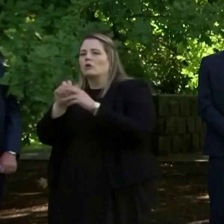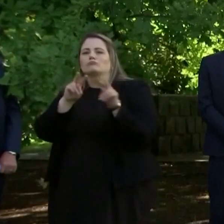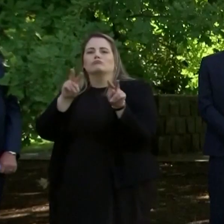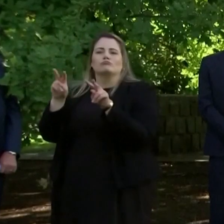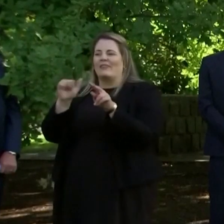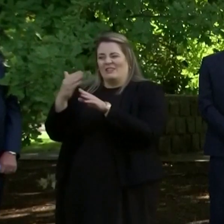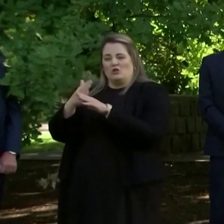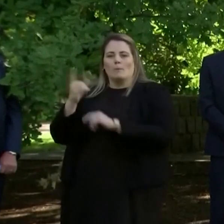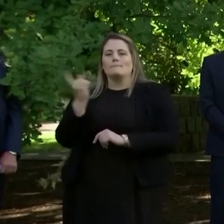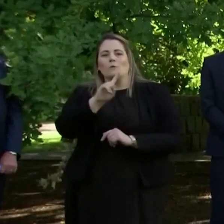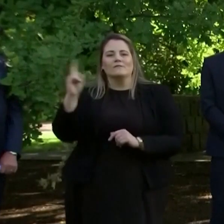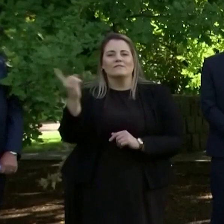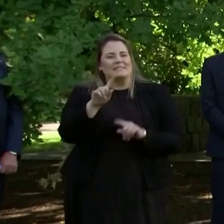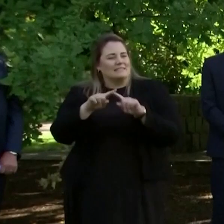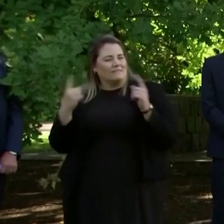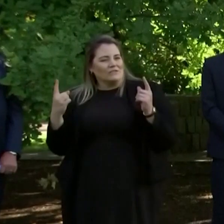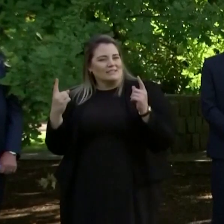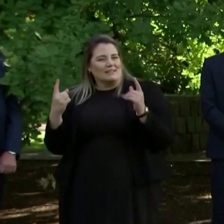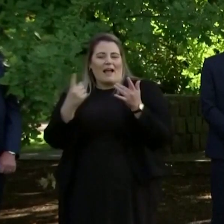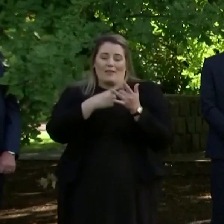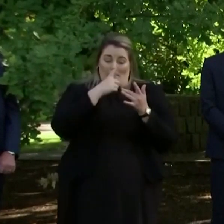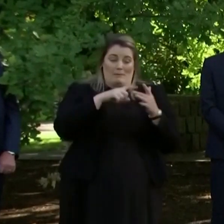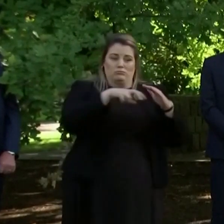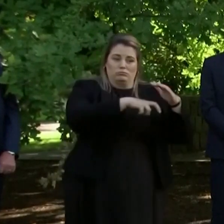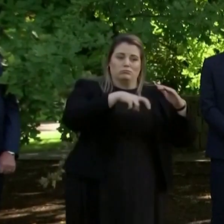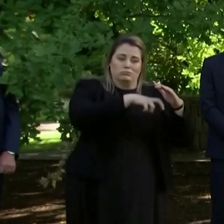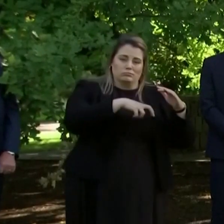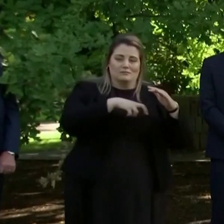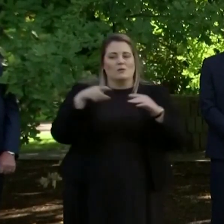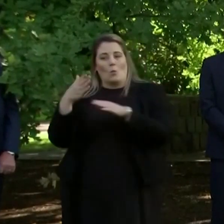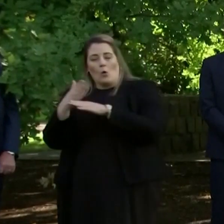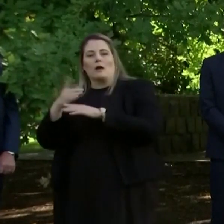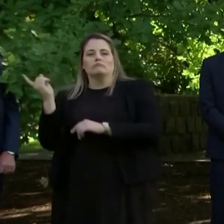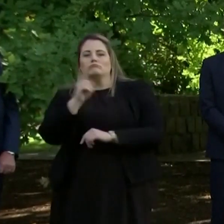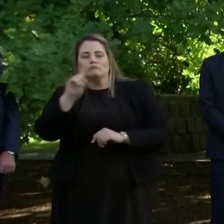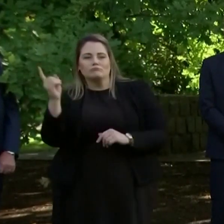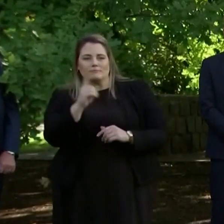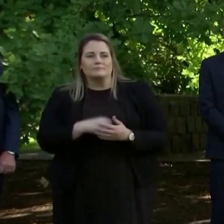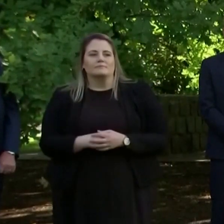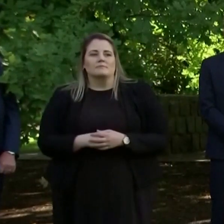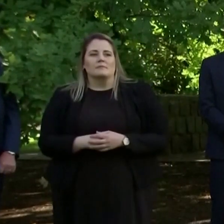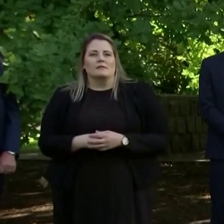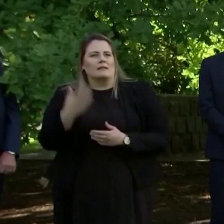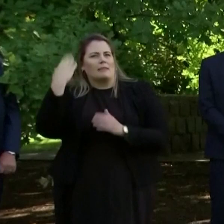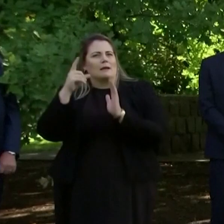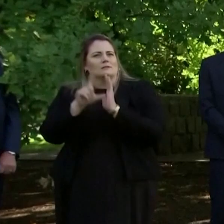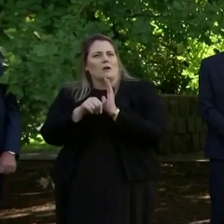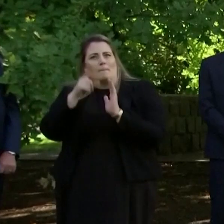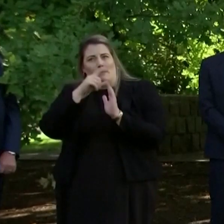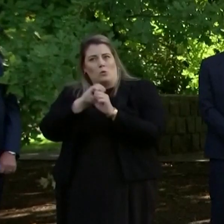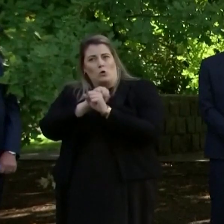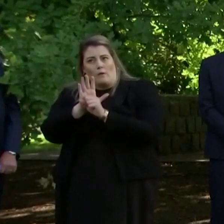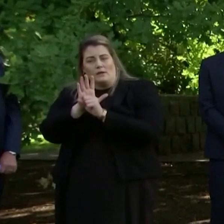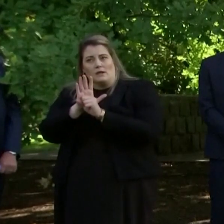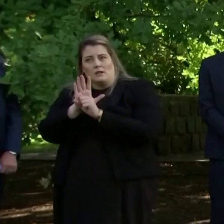el último caso en salir del hotel de salud fue el día 22 pasaron cerca de 14 días desde ese momento así que si hubo alguna exposición estarían